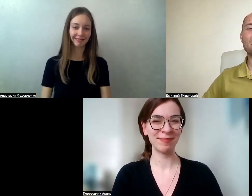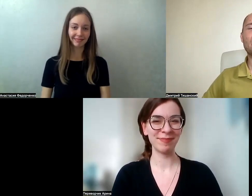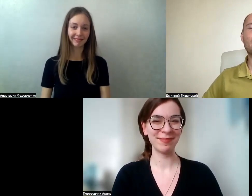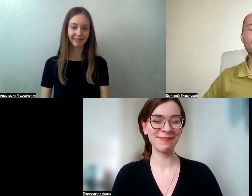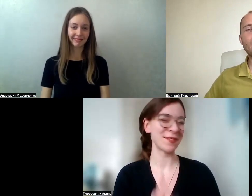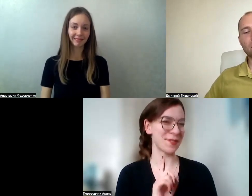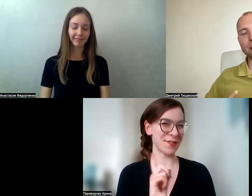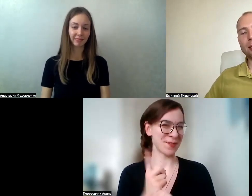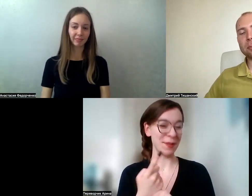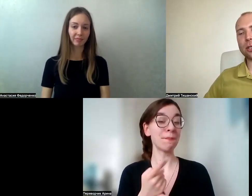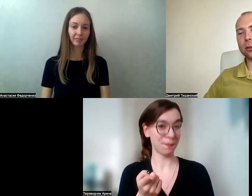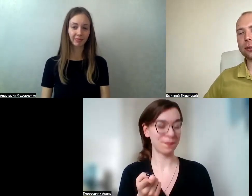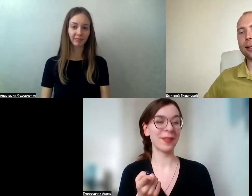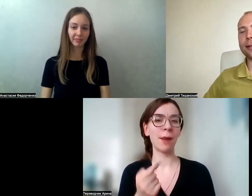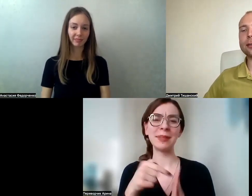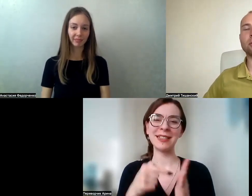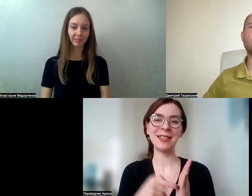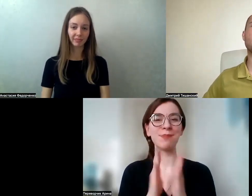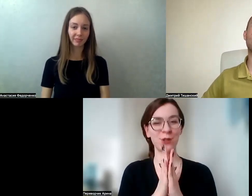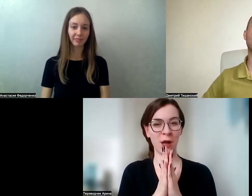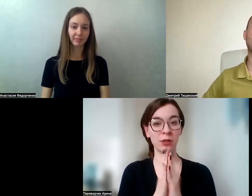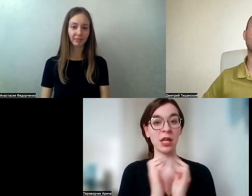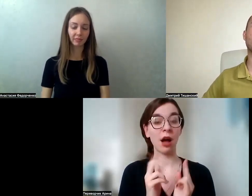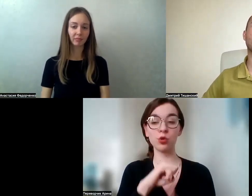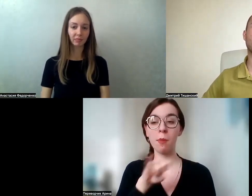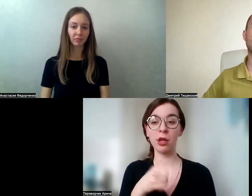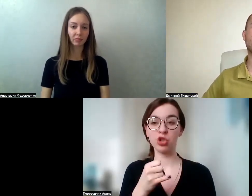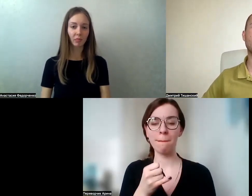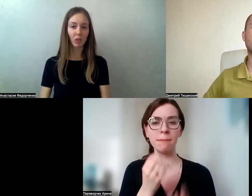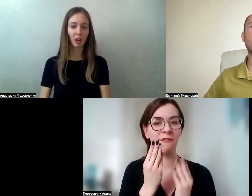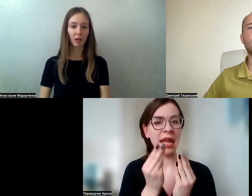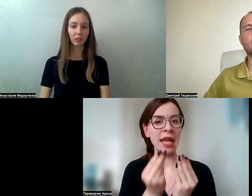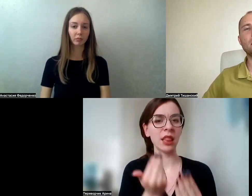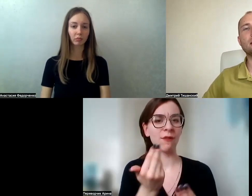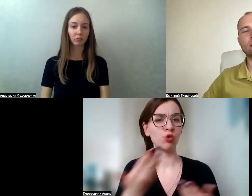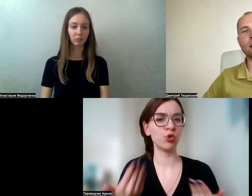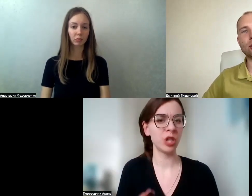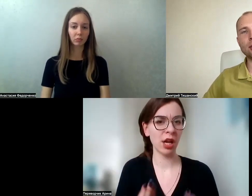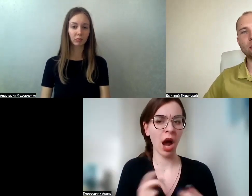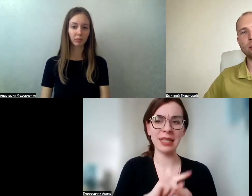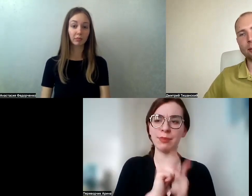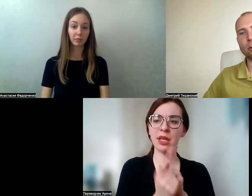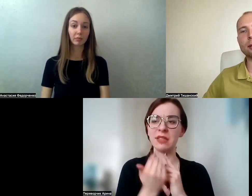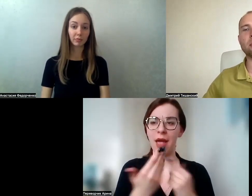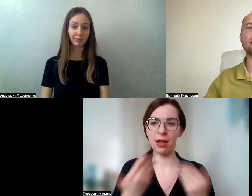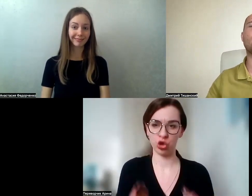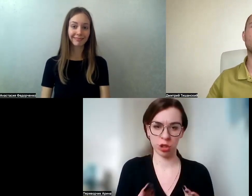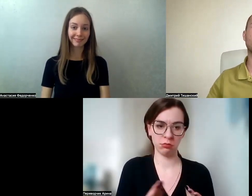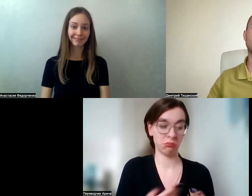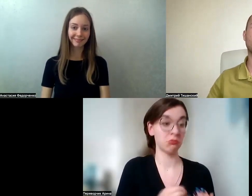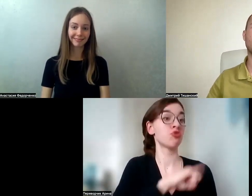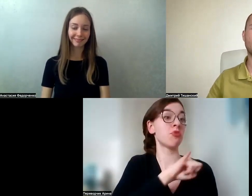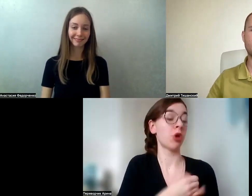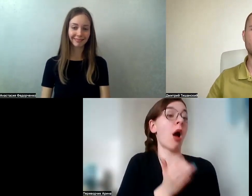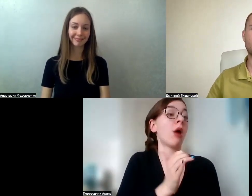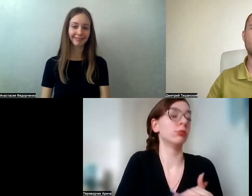Круто. Тогда поделись, пожалуйста, как суперджамп повлиял на твою жизнь? Как изменилась твоя жизнь после того, как ты